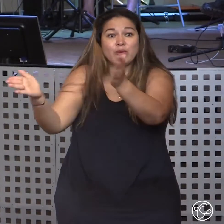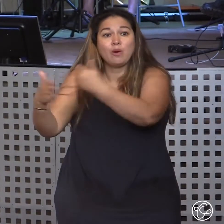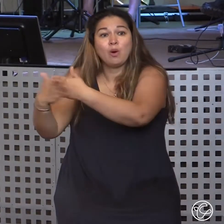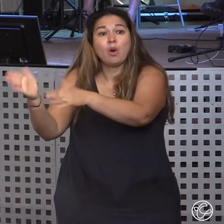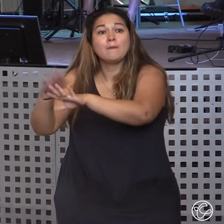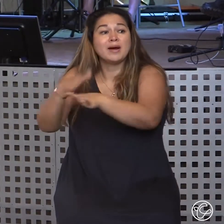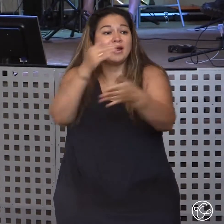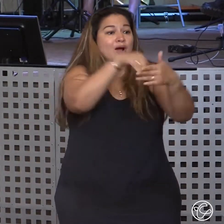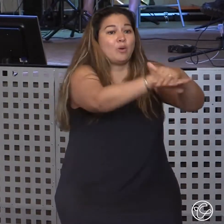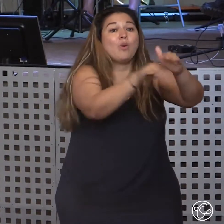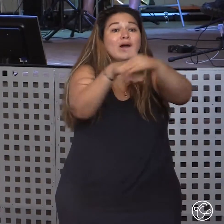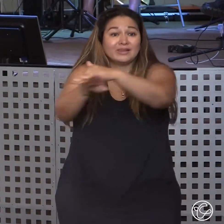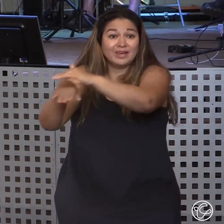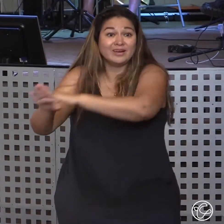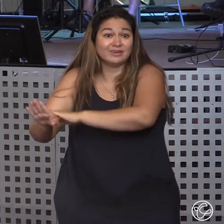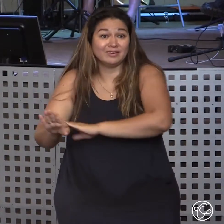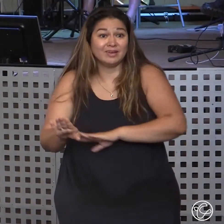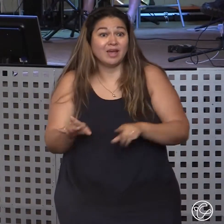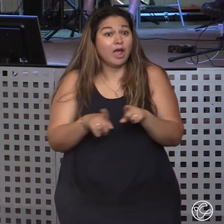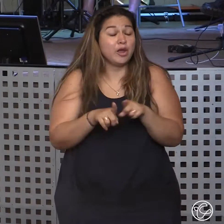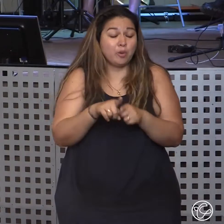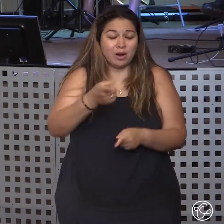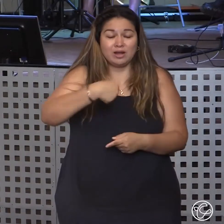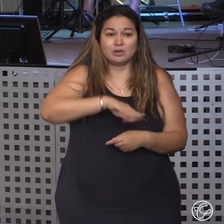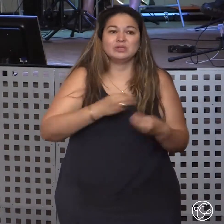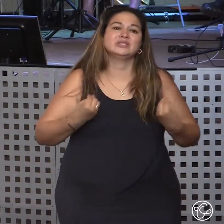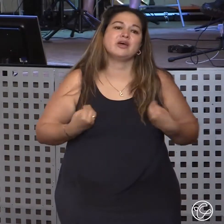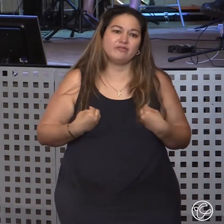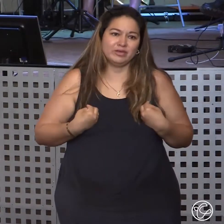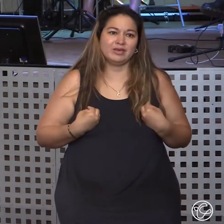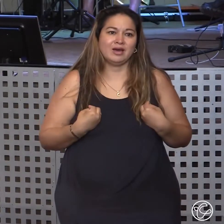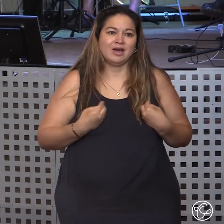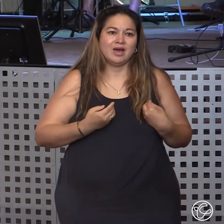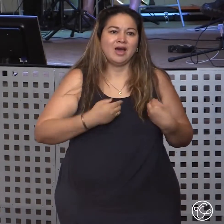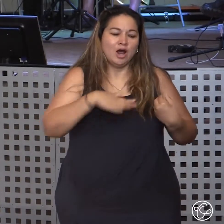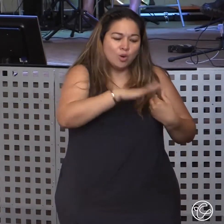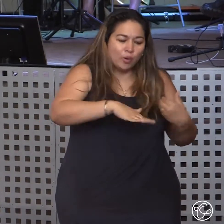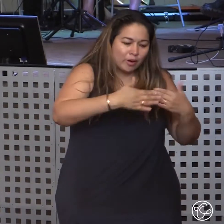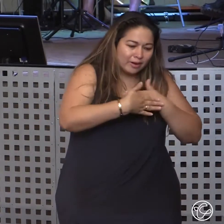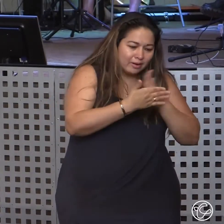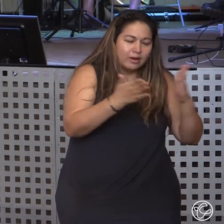cosechar, ahí vamos a preparar espacio a la generosidad de Dios.